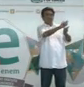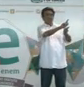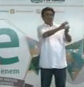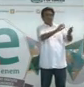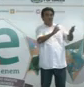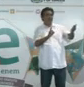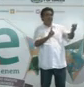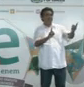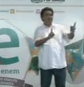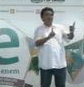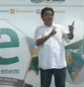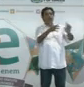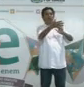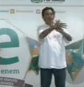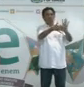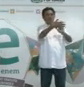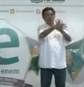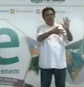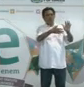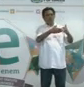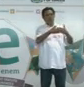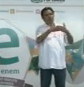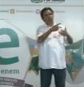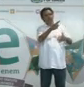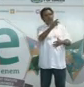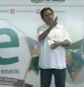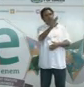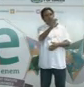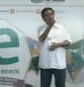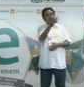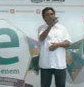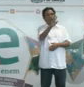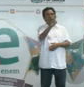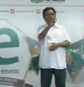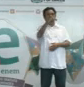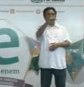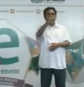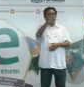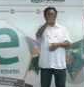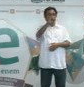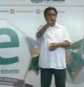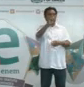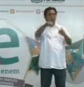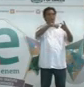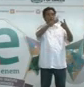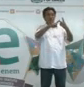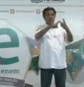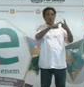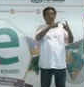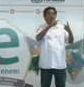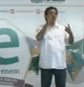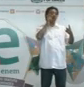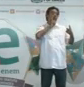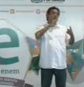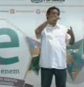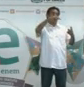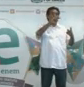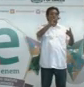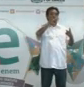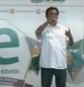de alguma maneira, o texto pré-romântico. Aí é lançada a Moreninha, 1844, e eu